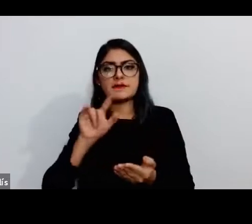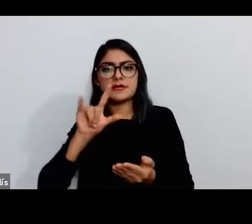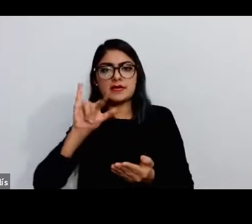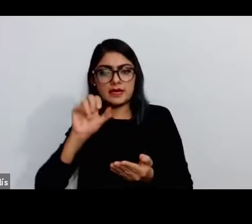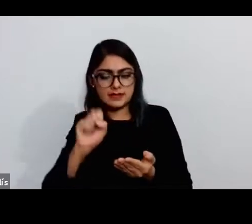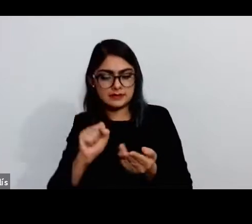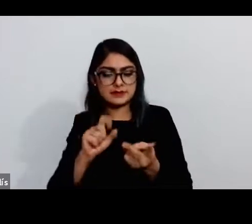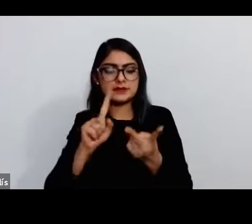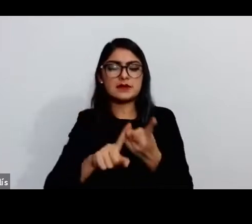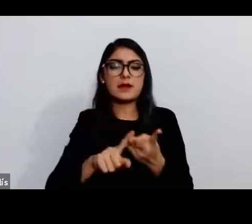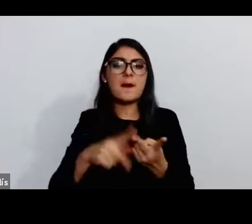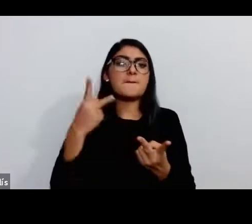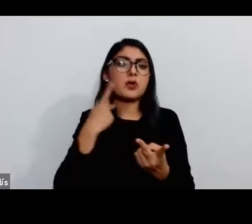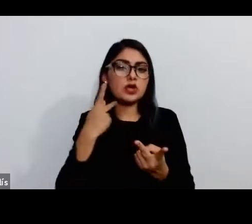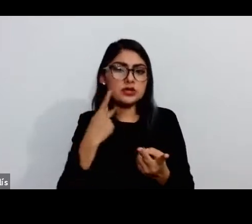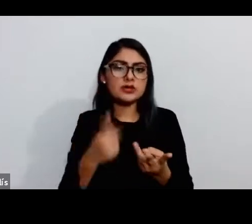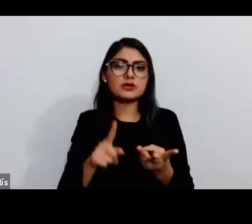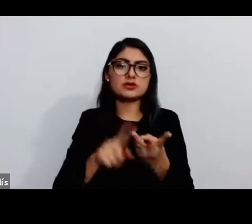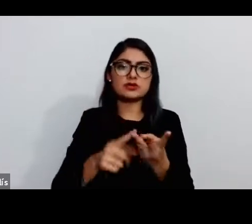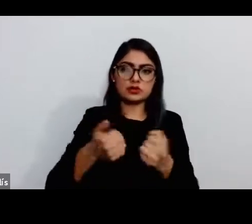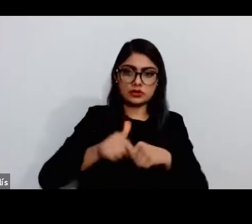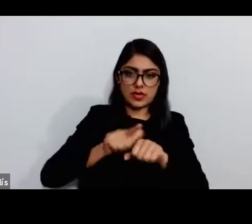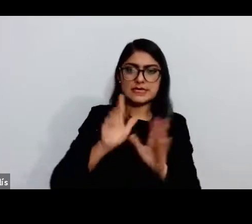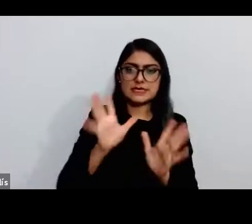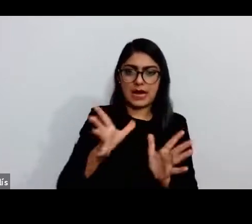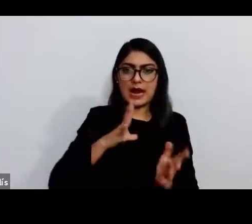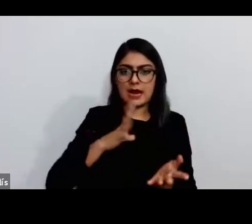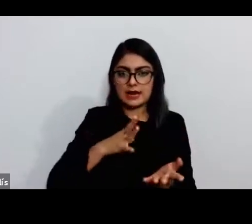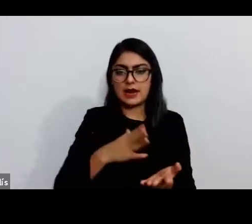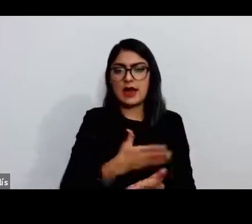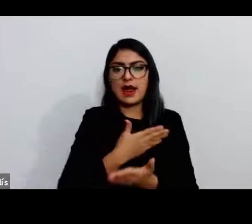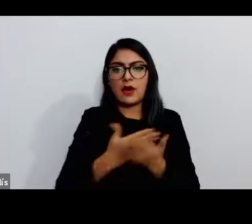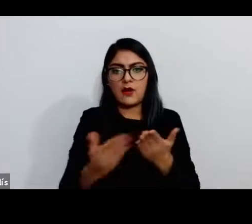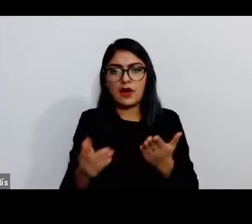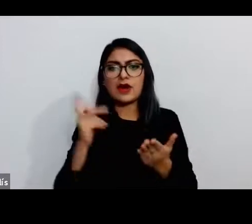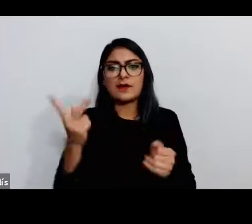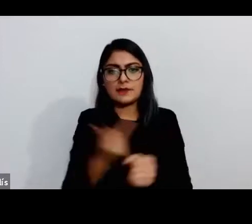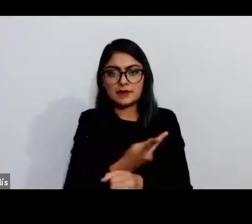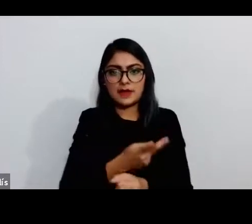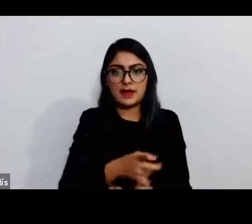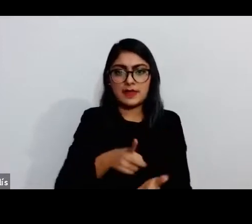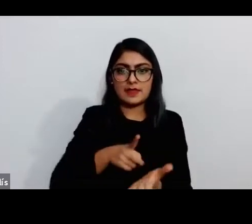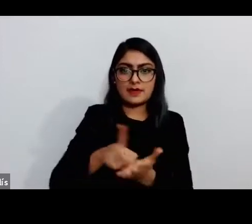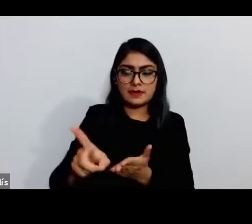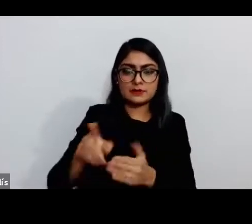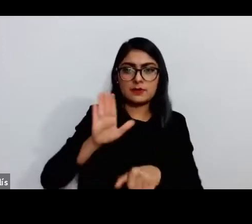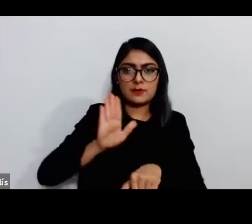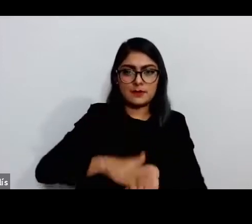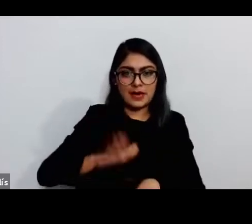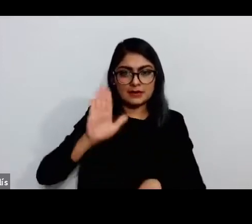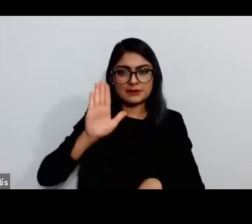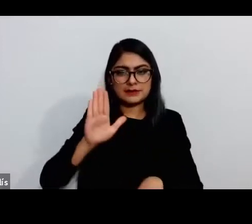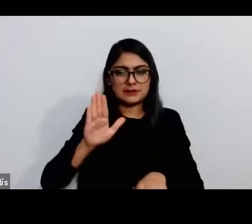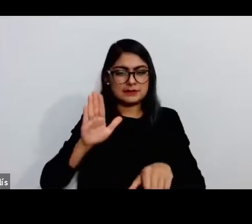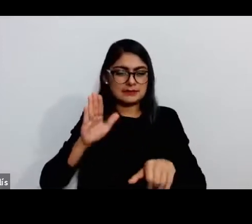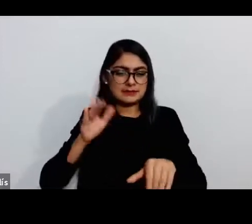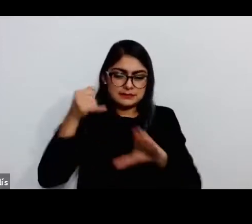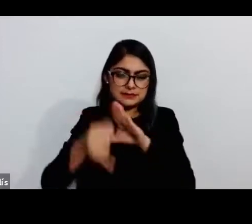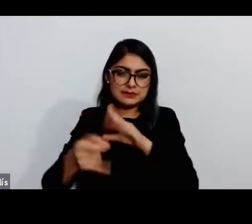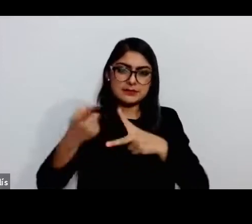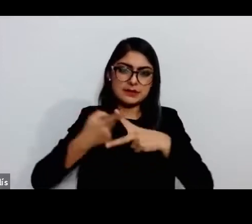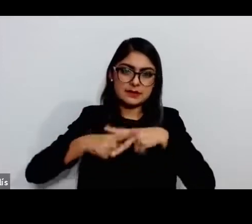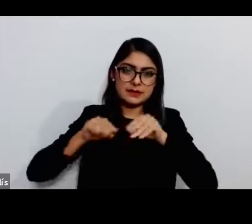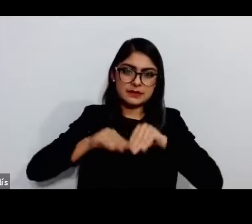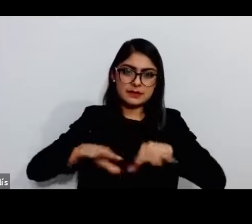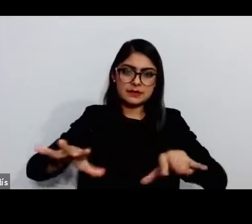el fenómeno de la internacionalización del derecho, de los derechos, ¿no? Y aquí es cuando ya